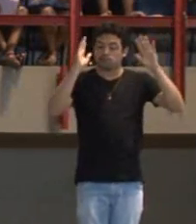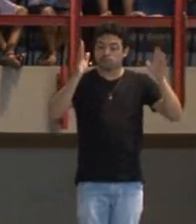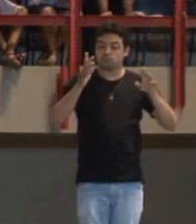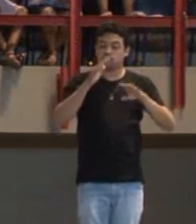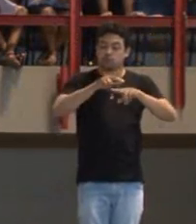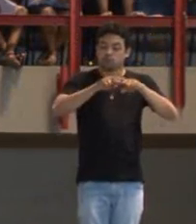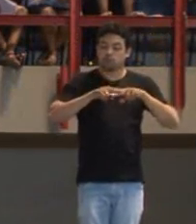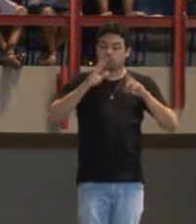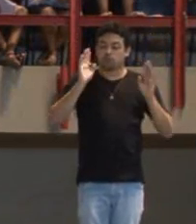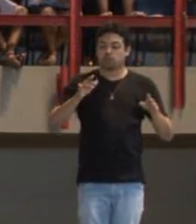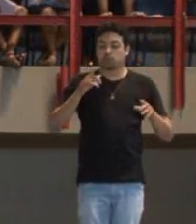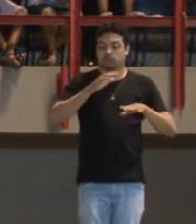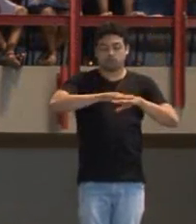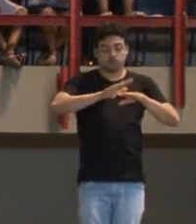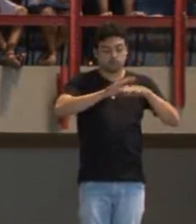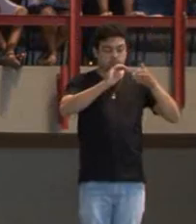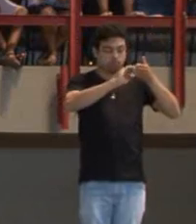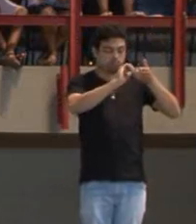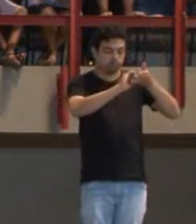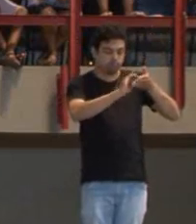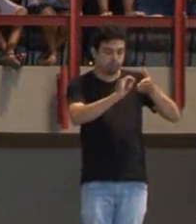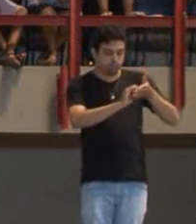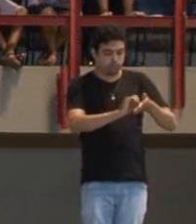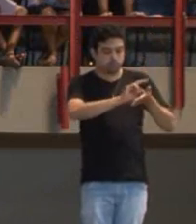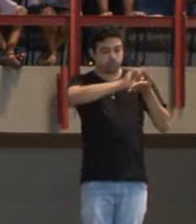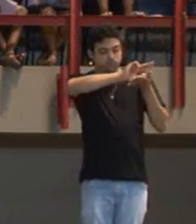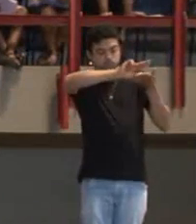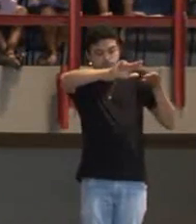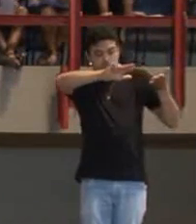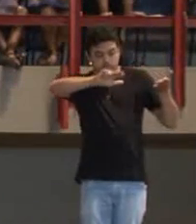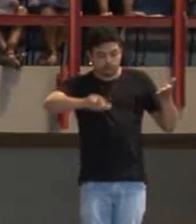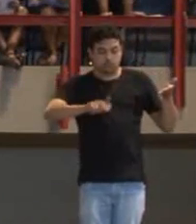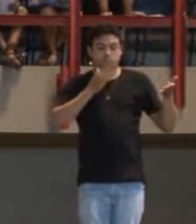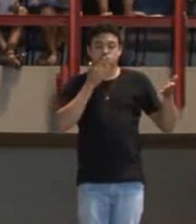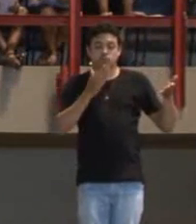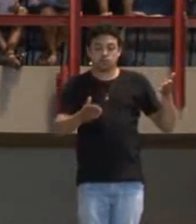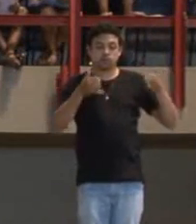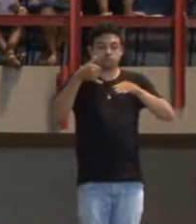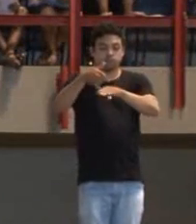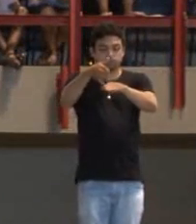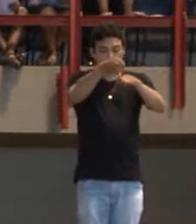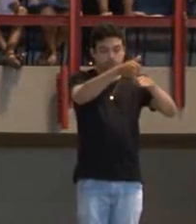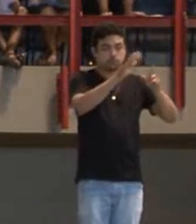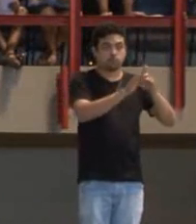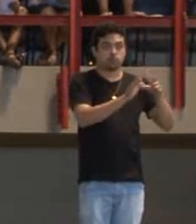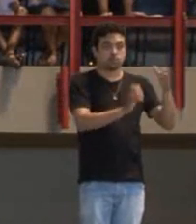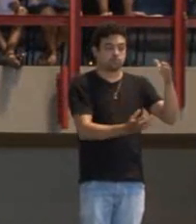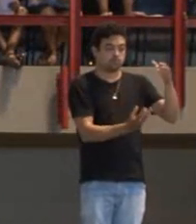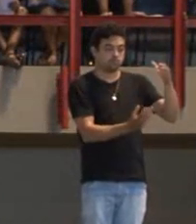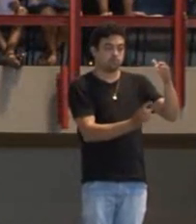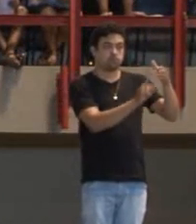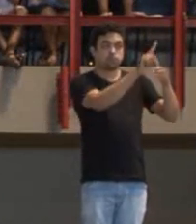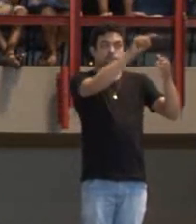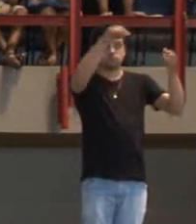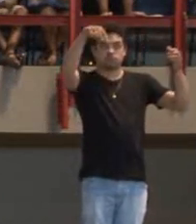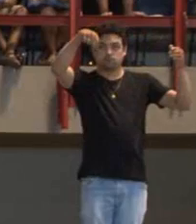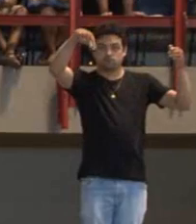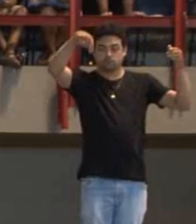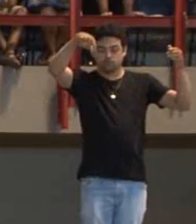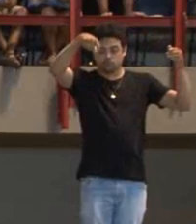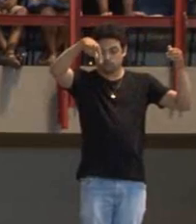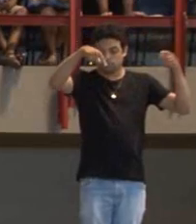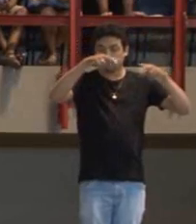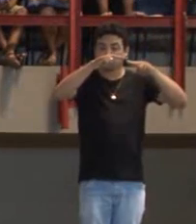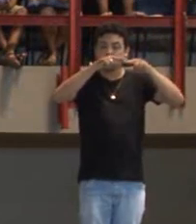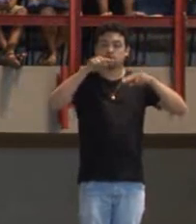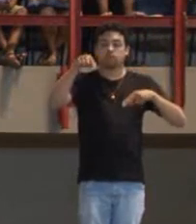é separado nos seus diversos combustíveis pelo processo de destilação fracionada.